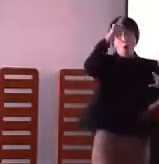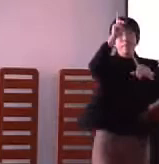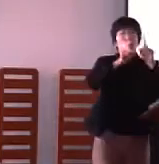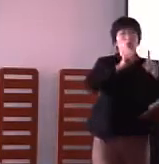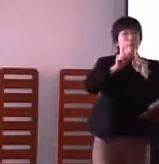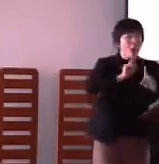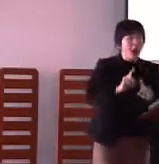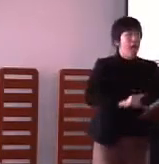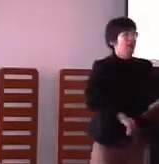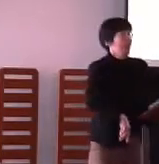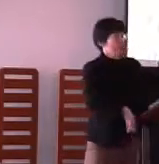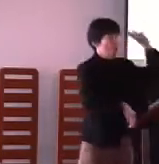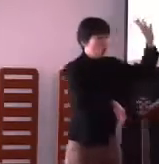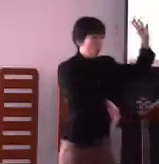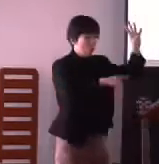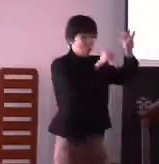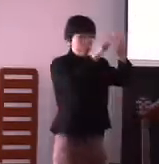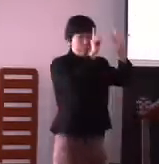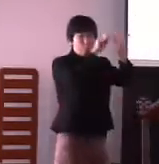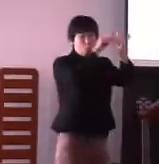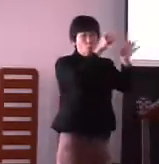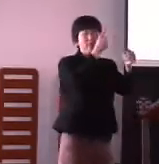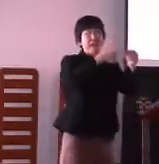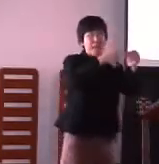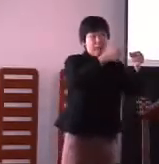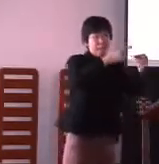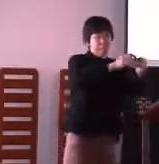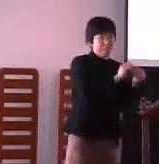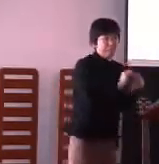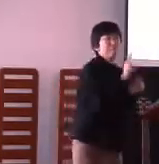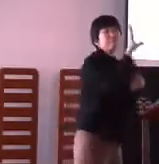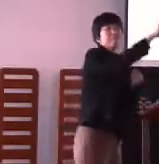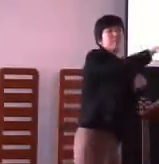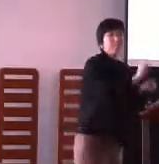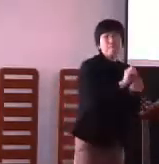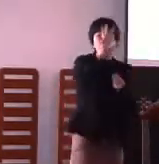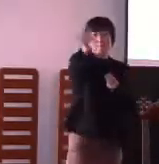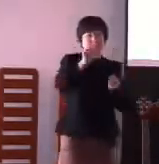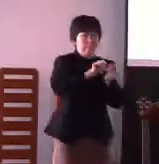今日の御言葉は4つの種まきの例えです。